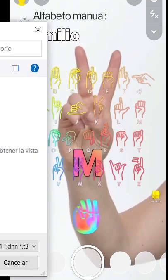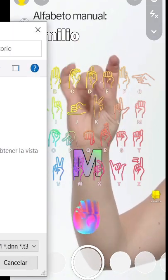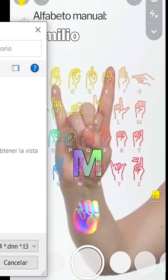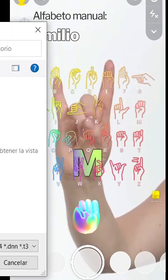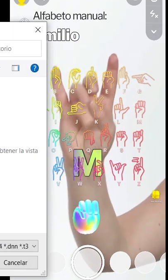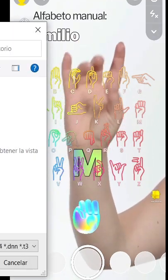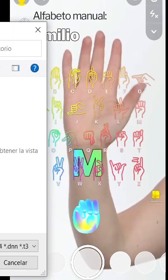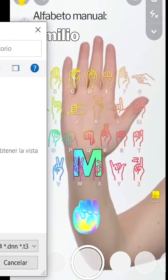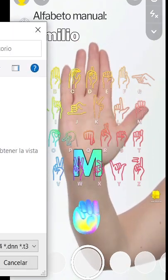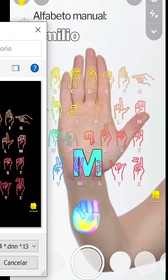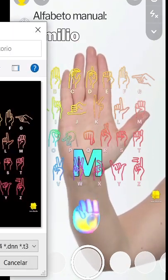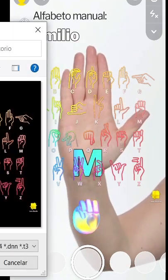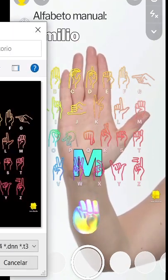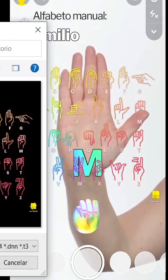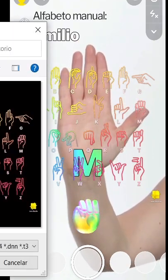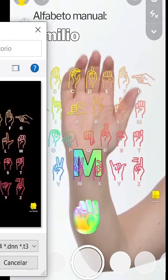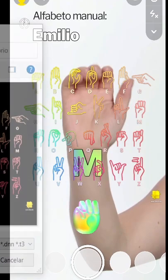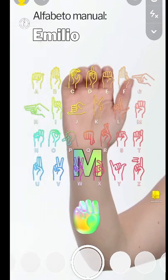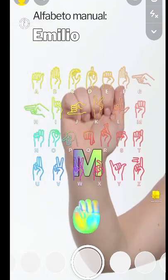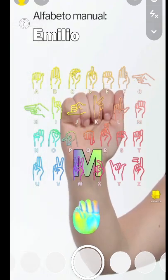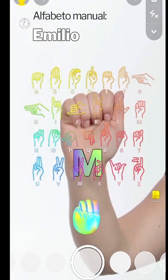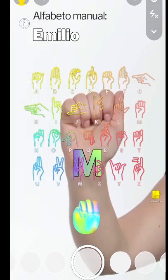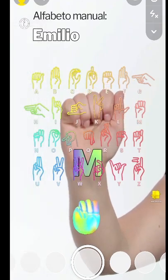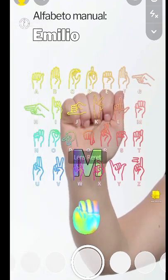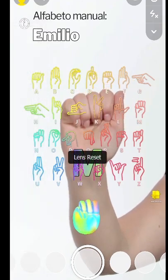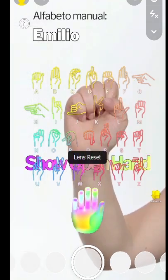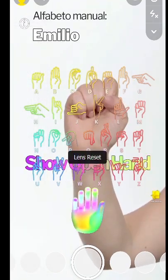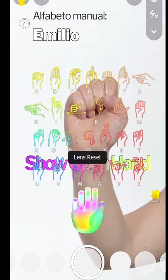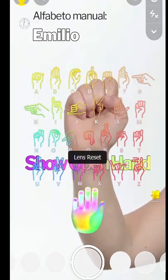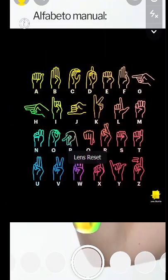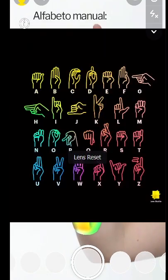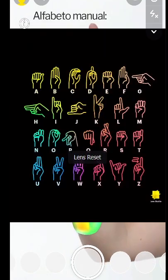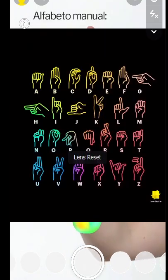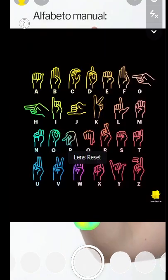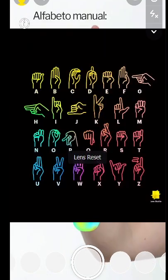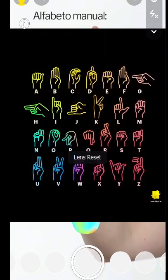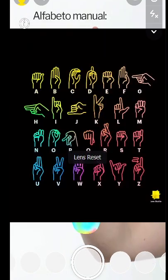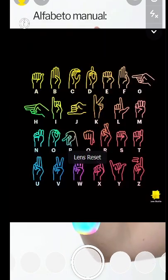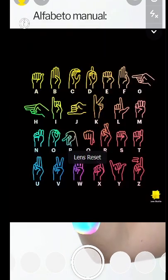Hemos hecho algunos ajustes para poder utilizarlo nuevamente.